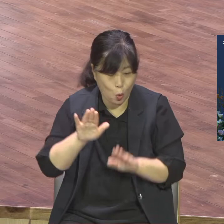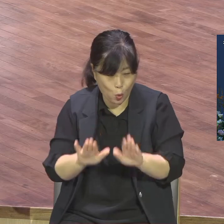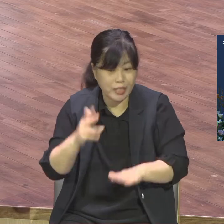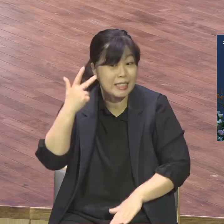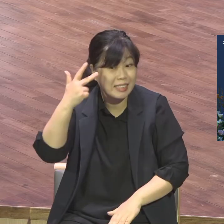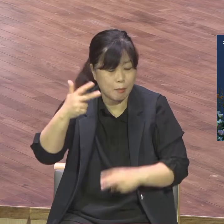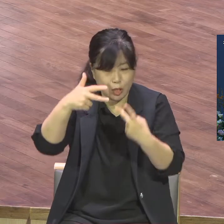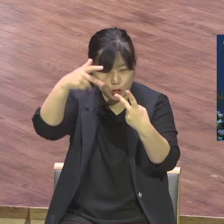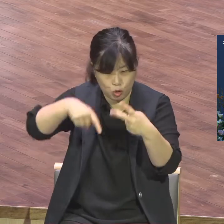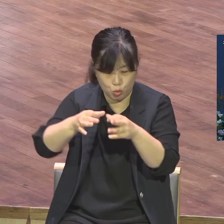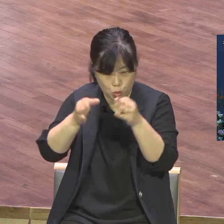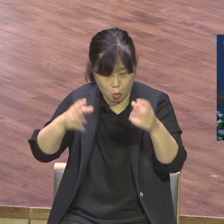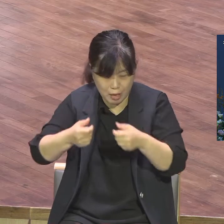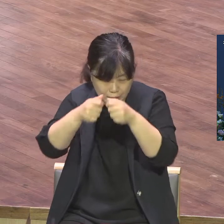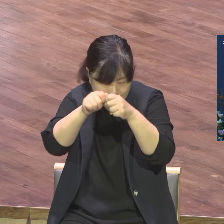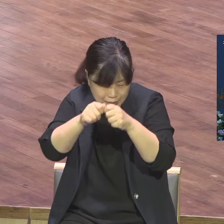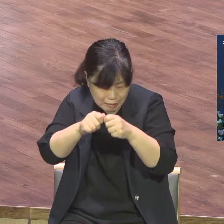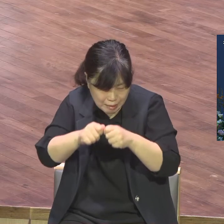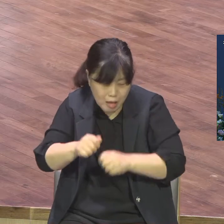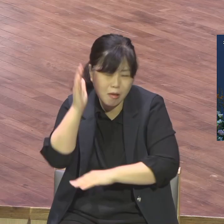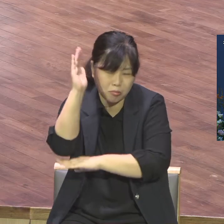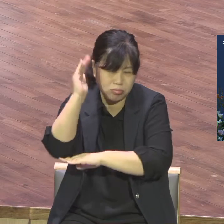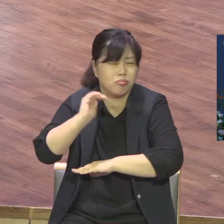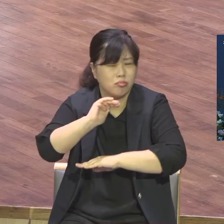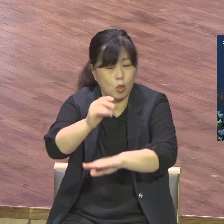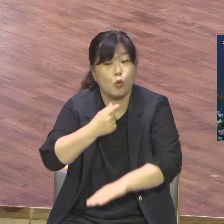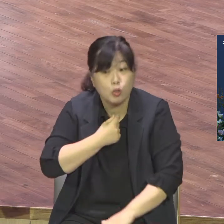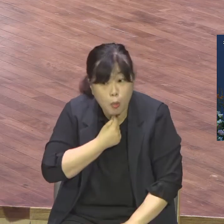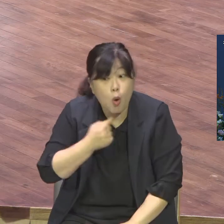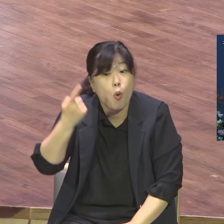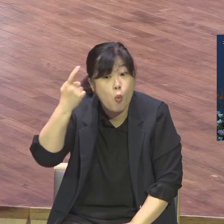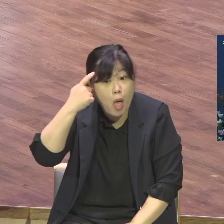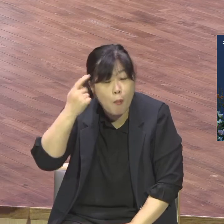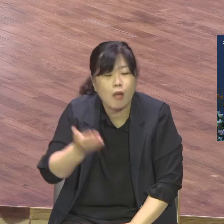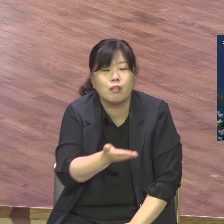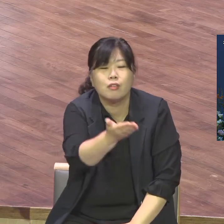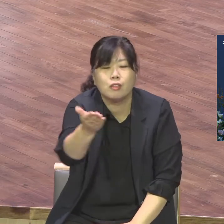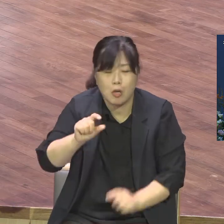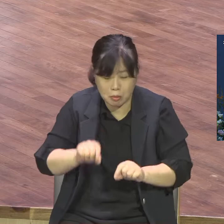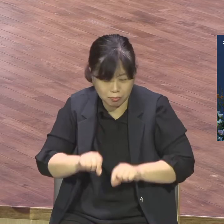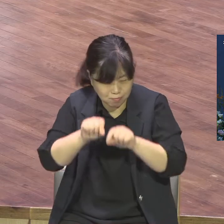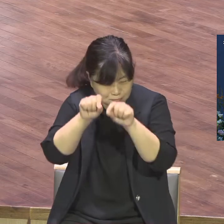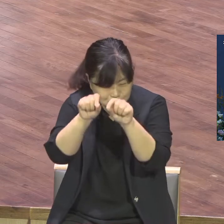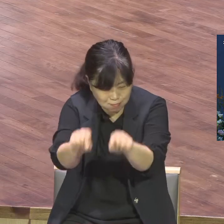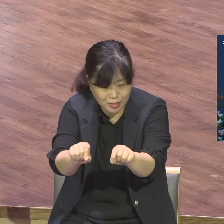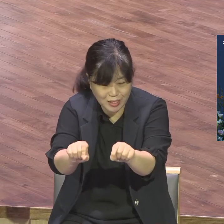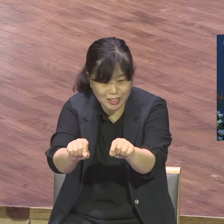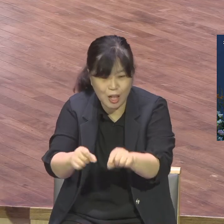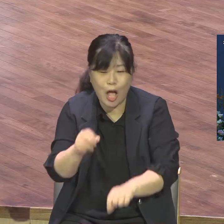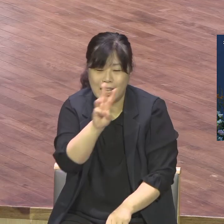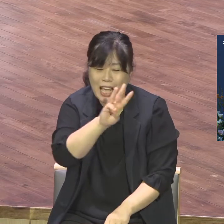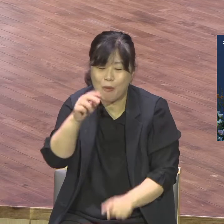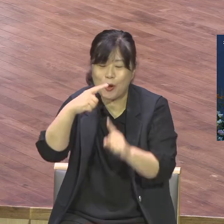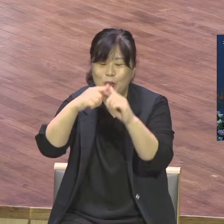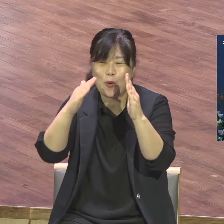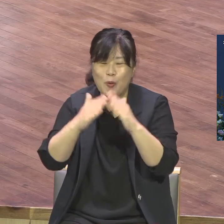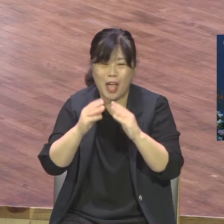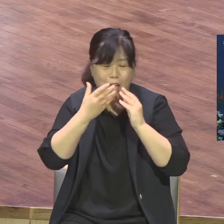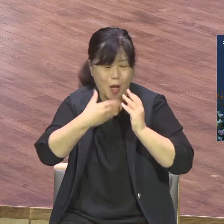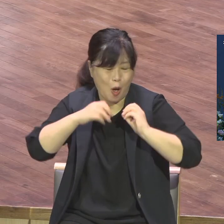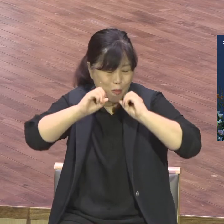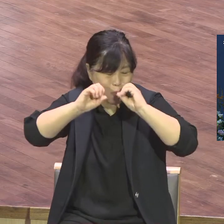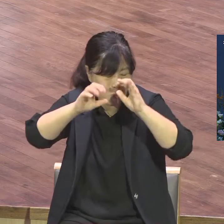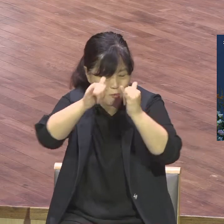예원교회의 예원교회의 복음운동사 이 복음운동사에 다 그렇게 기록이 되어 남을